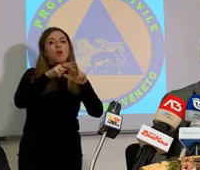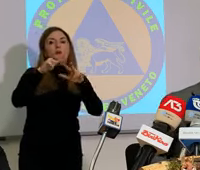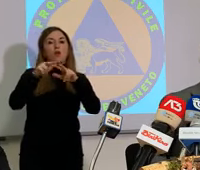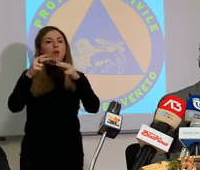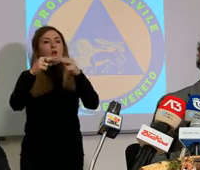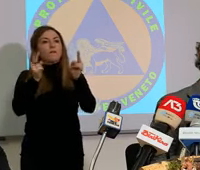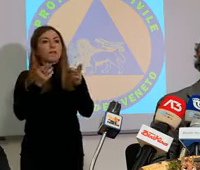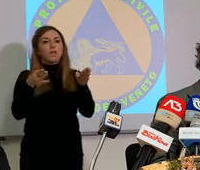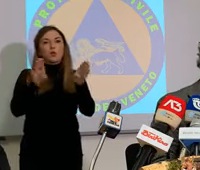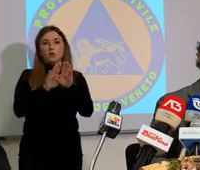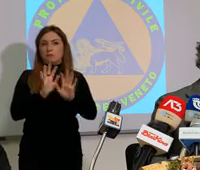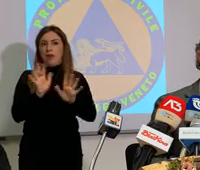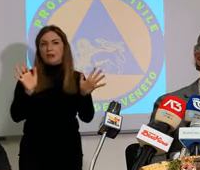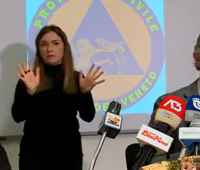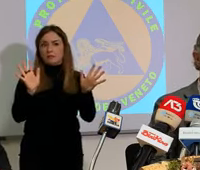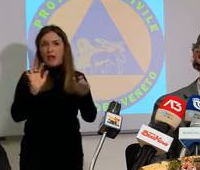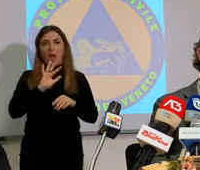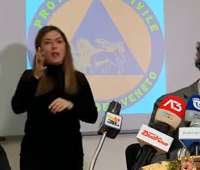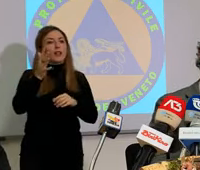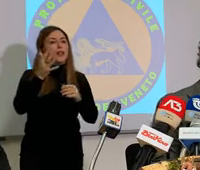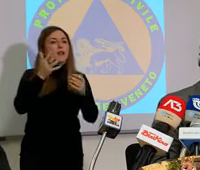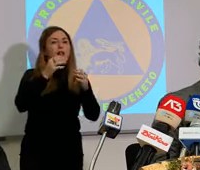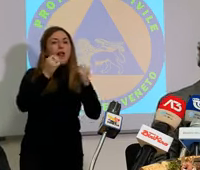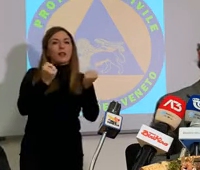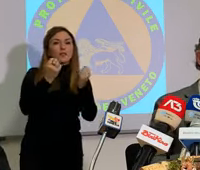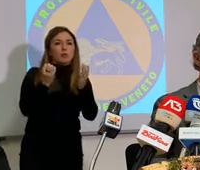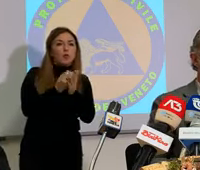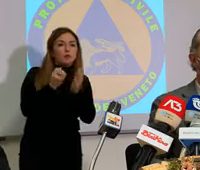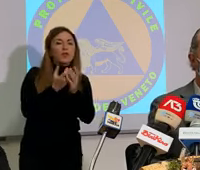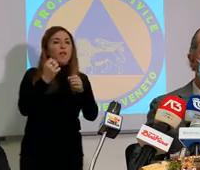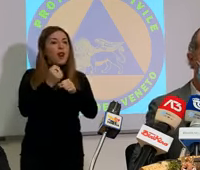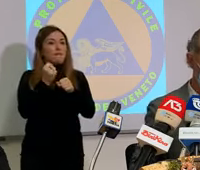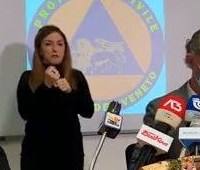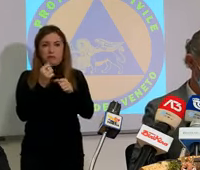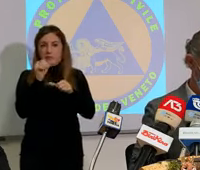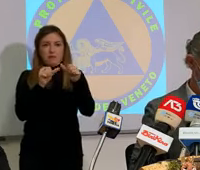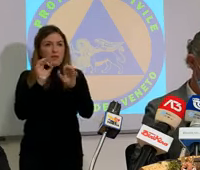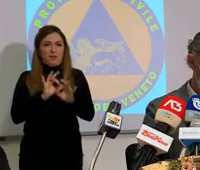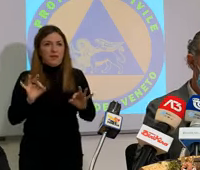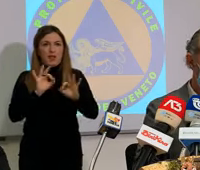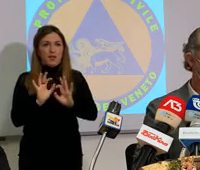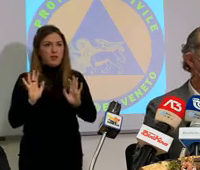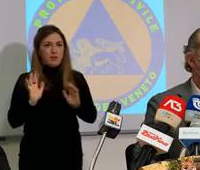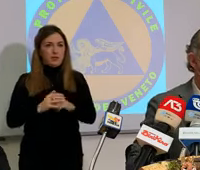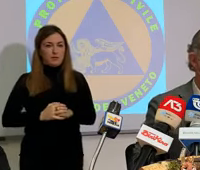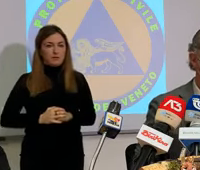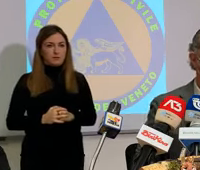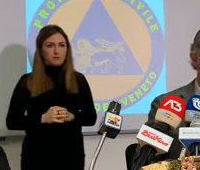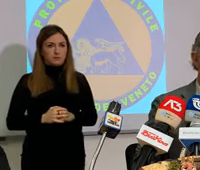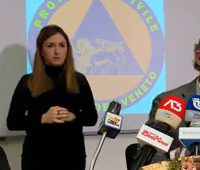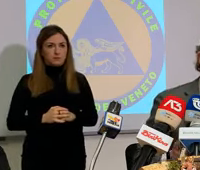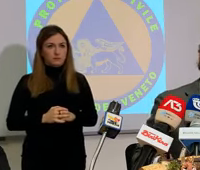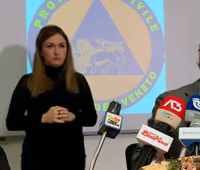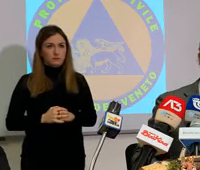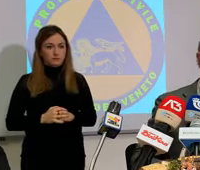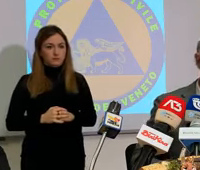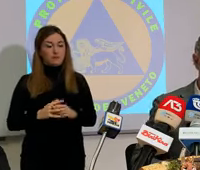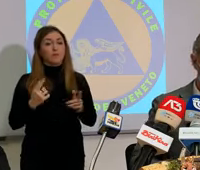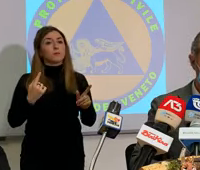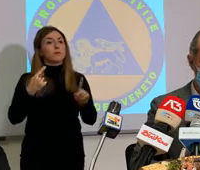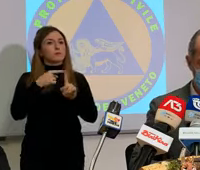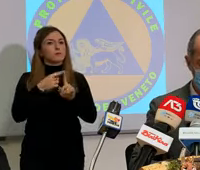spostamenti agganciati alle attività produttive al lavoro eccetera per cui fondamentalmente queste sono restrizioni oltre alla